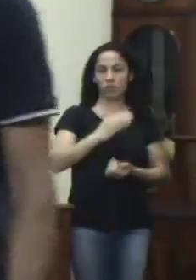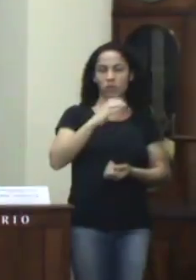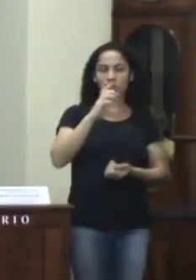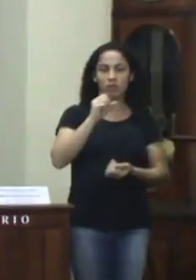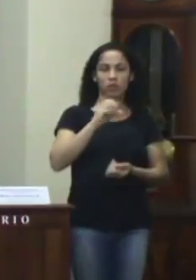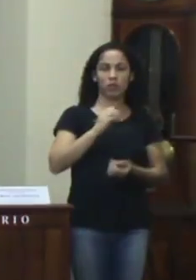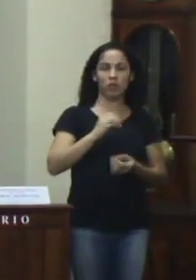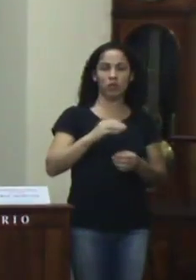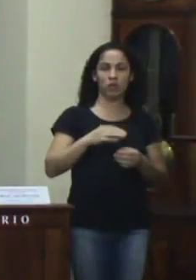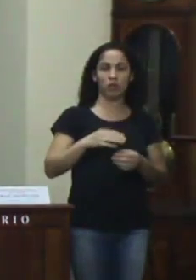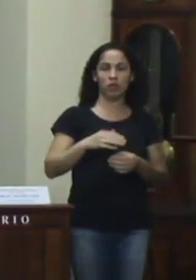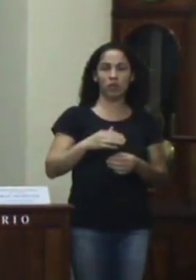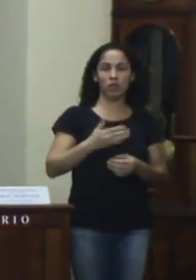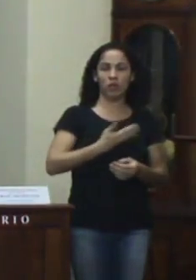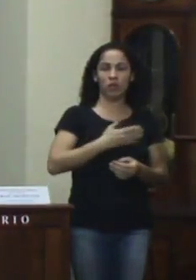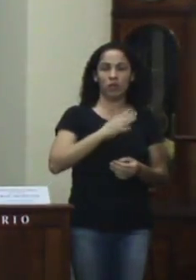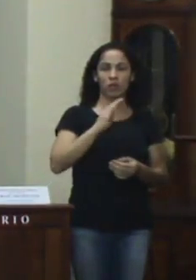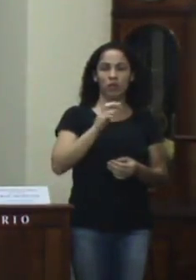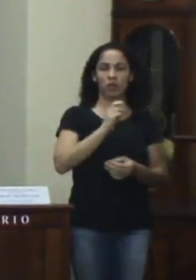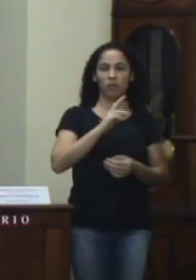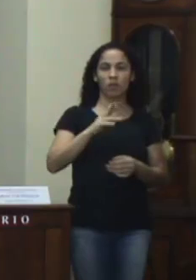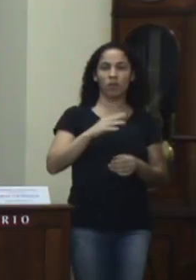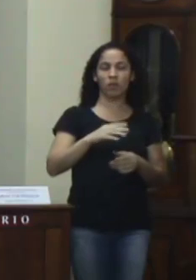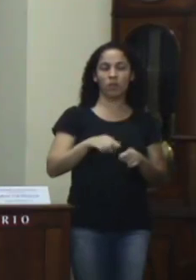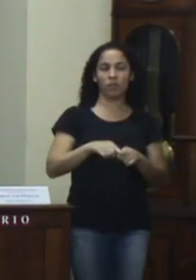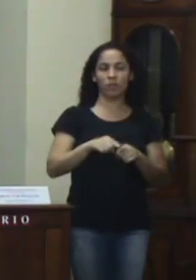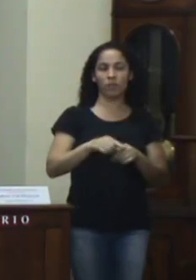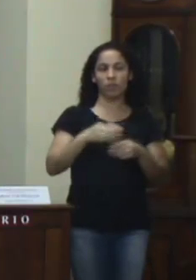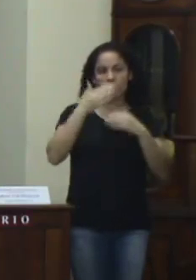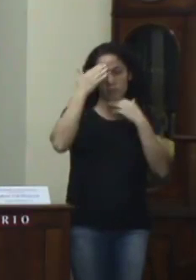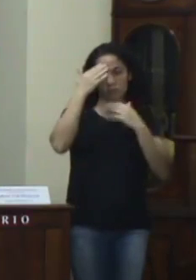Celso, o amigo do bar.